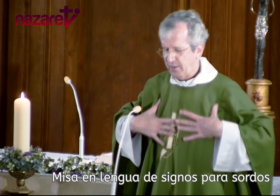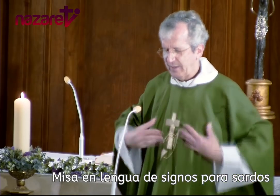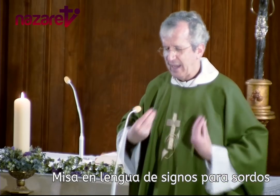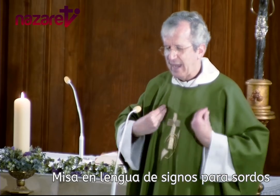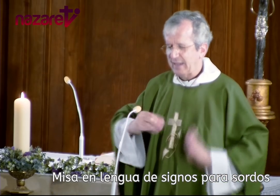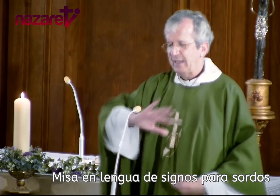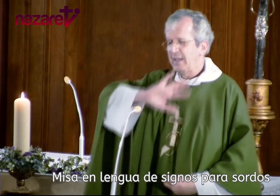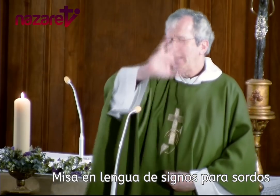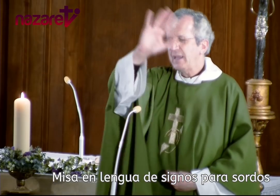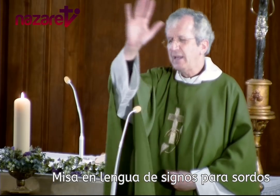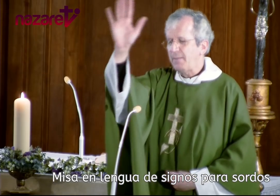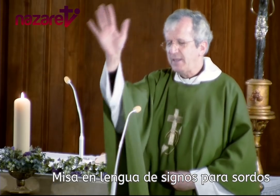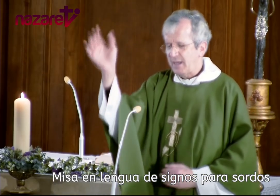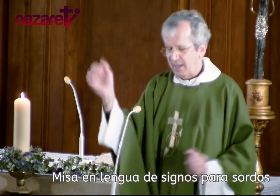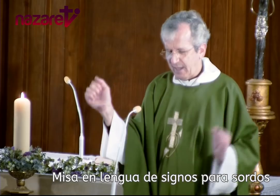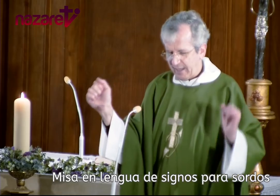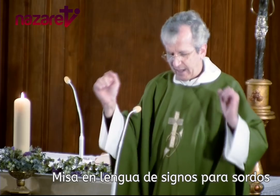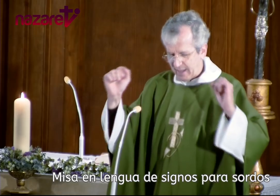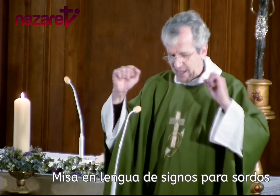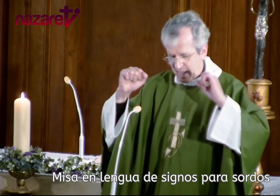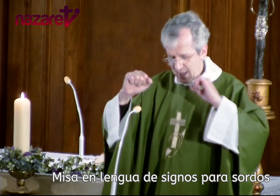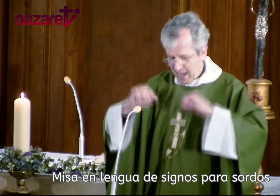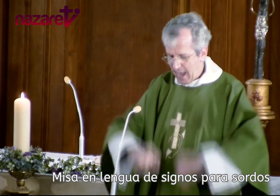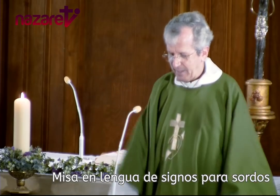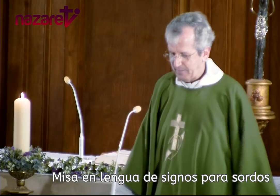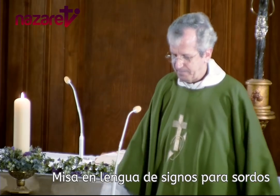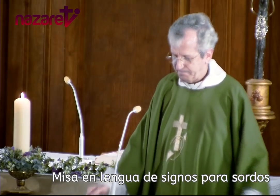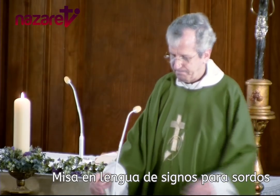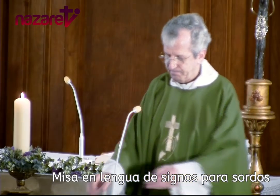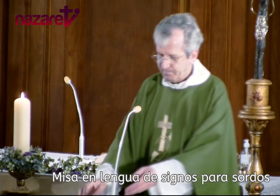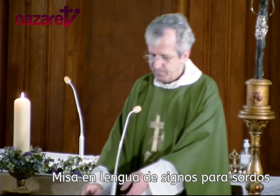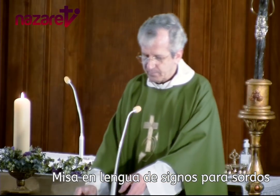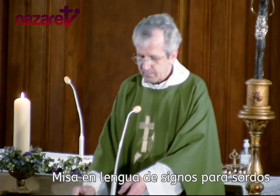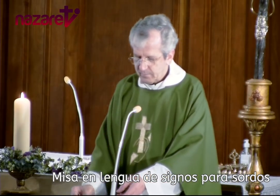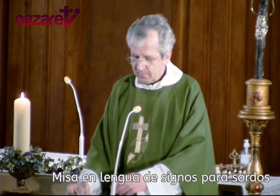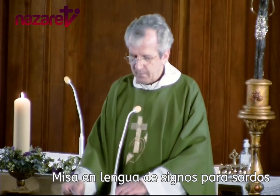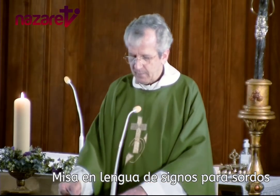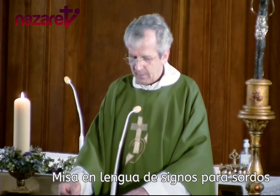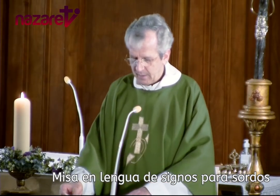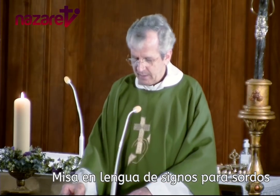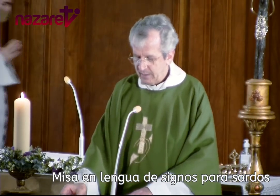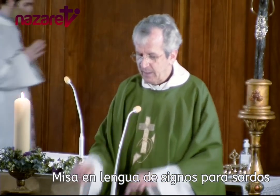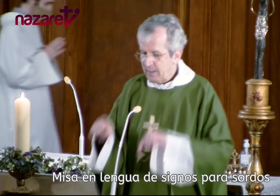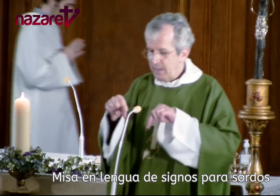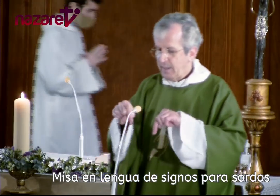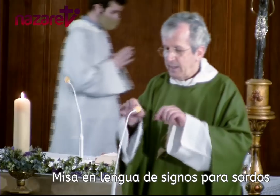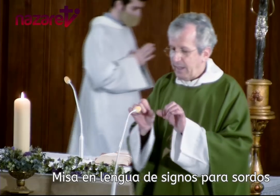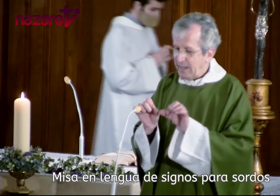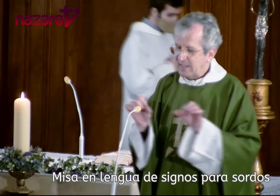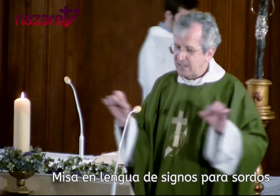de la carne y la vida eterna. Amén. En esta